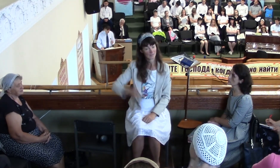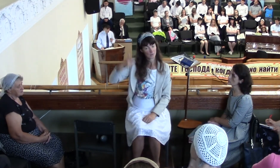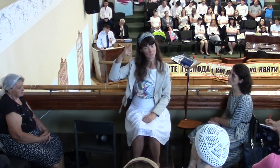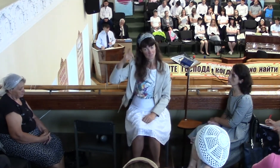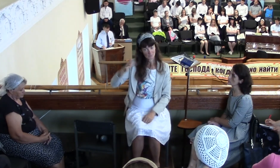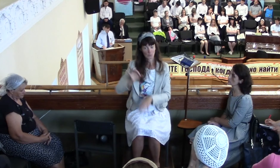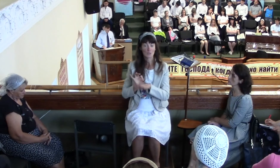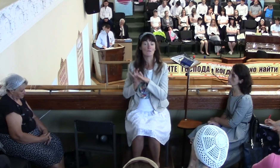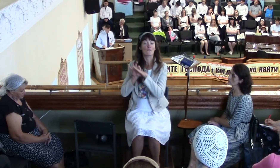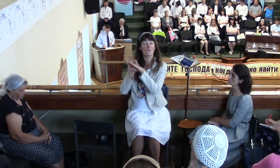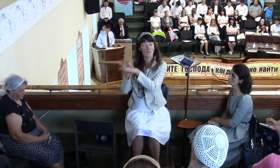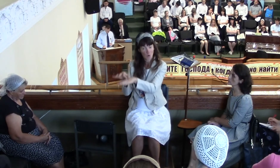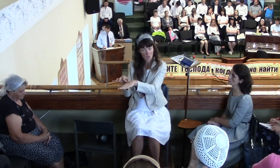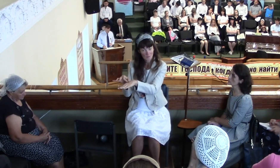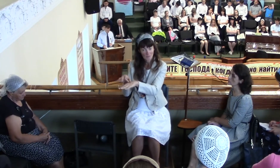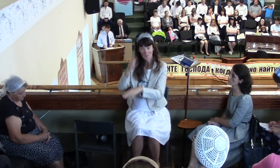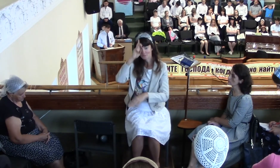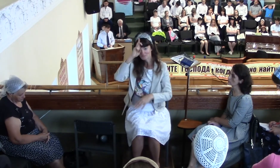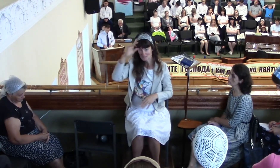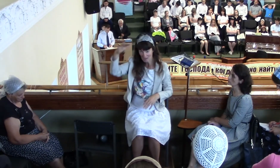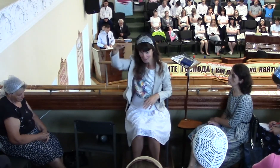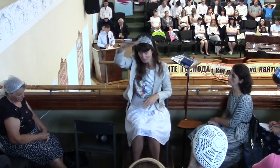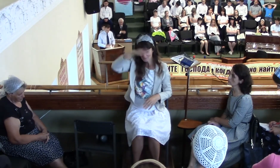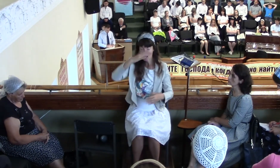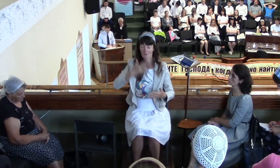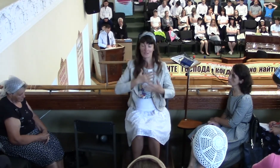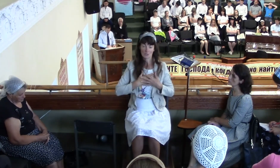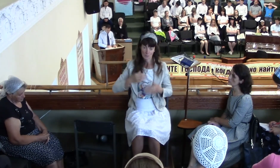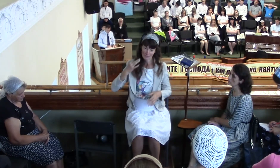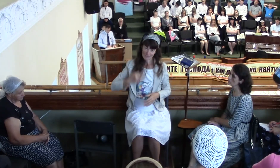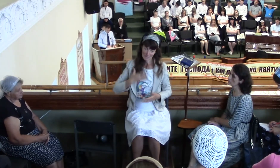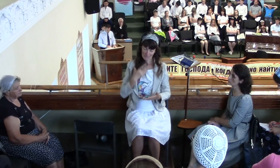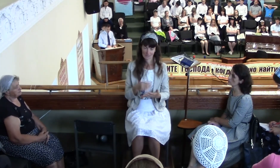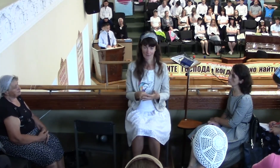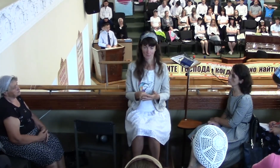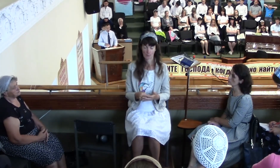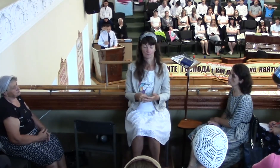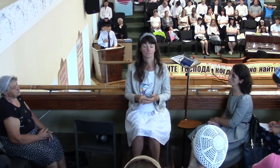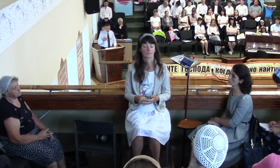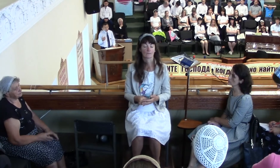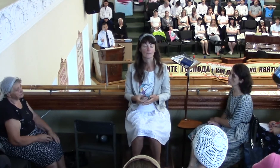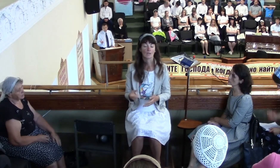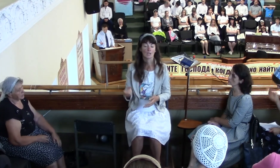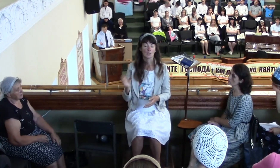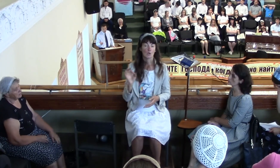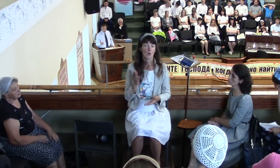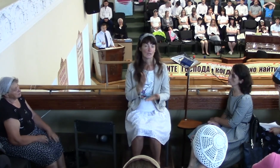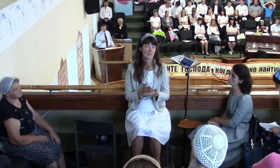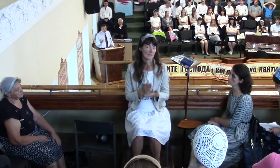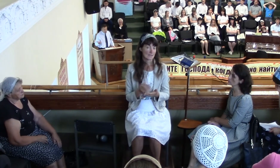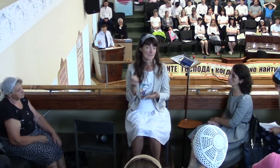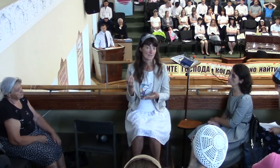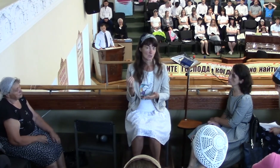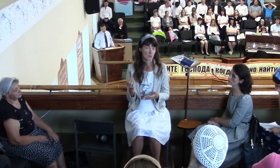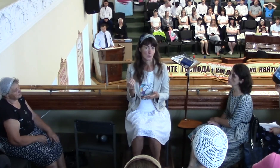Господь ввел нас в царство возлюбленного Сына Своего. Но мы также читаем о том, что есть определенные привилегии